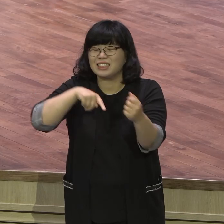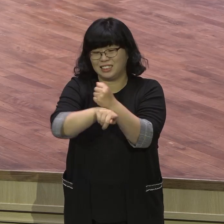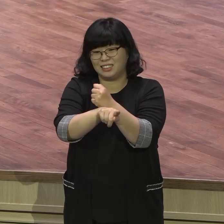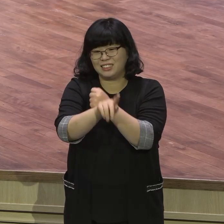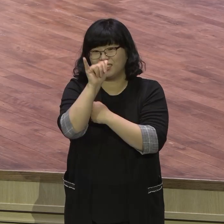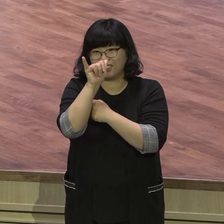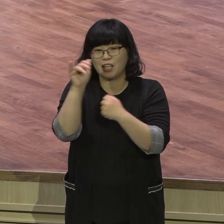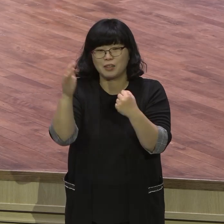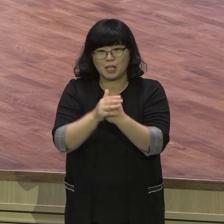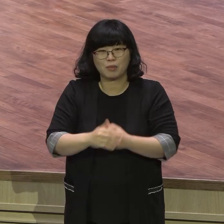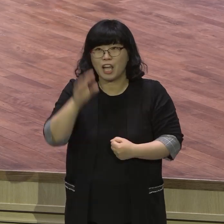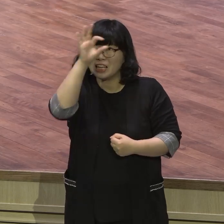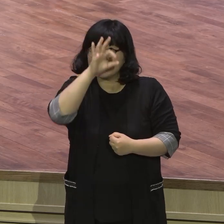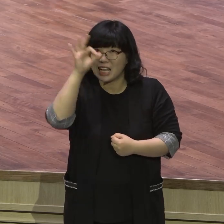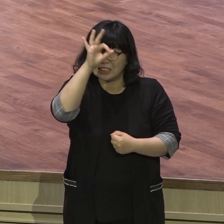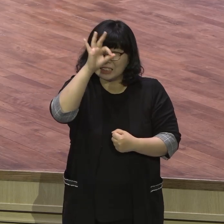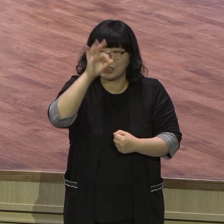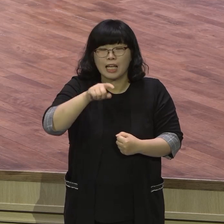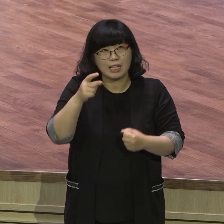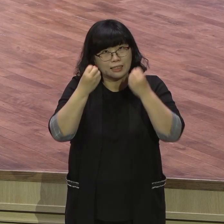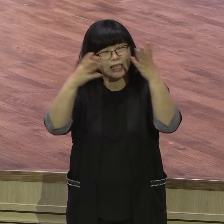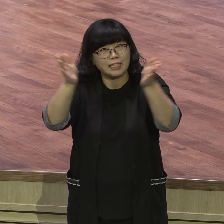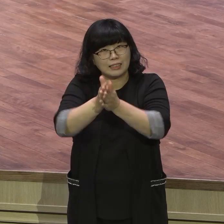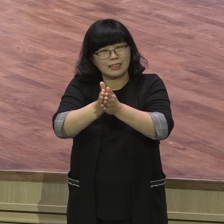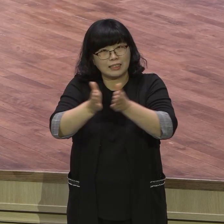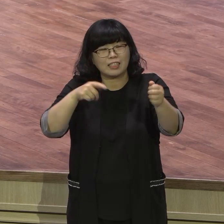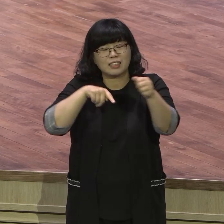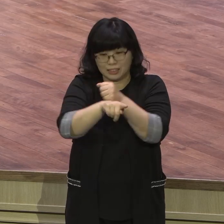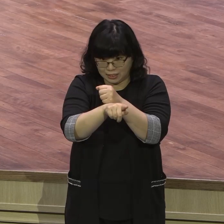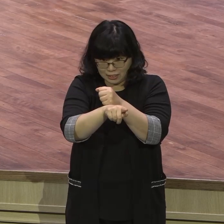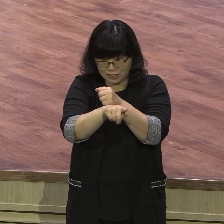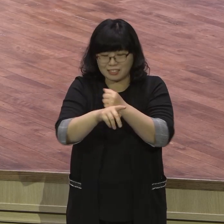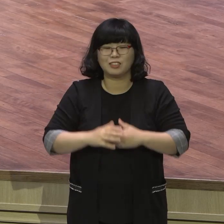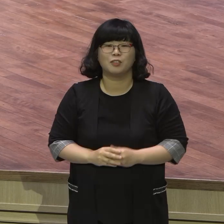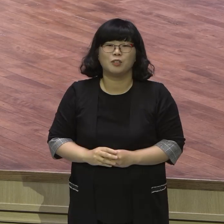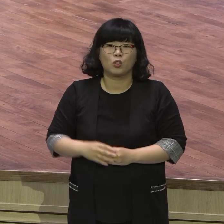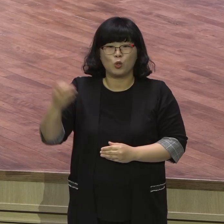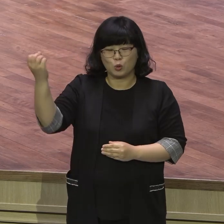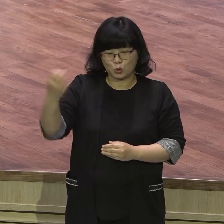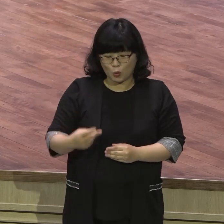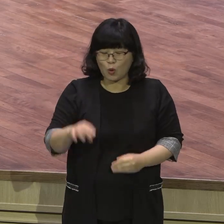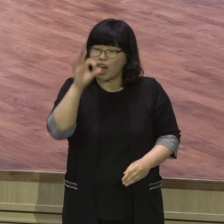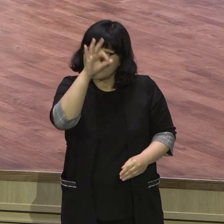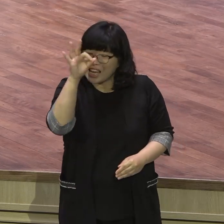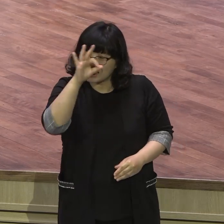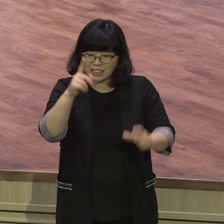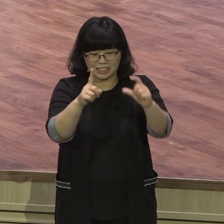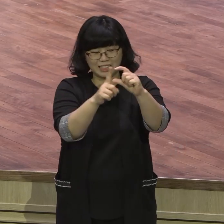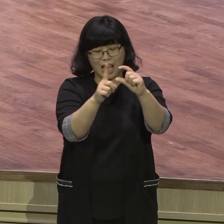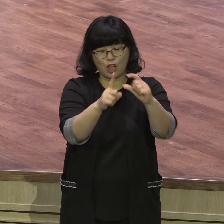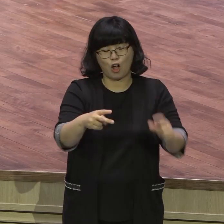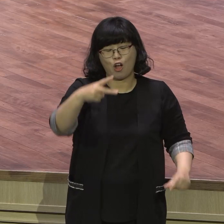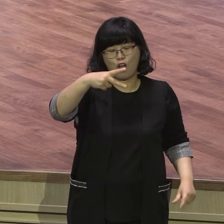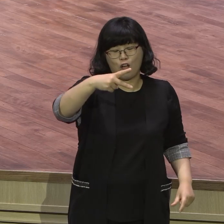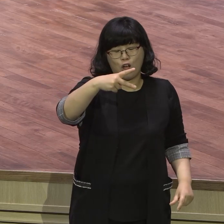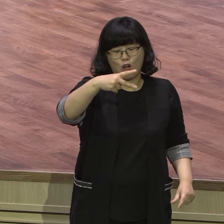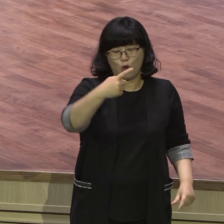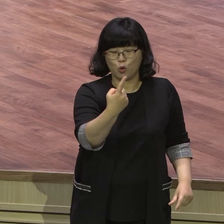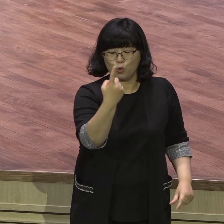중요하다. 두 번째 돼지는 돼야지라고도 하자면 도야지라고 하는데 이 말은 도